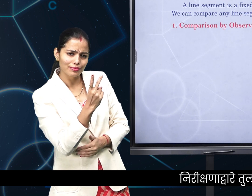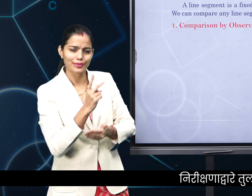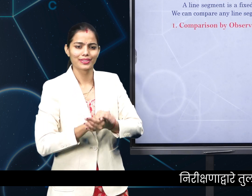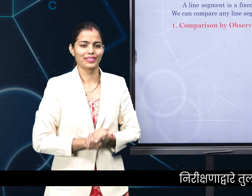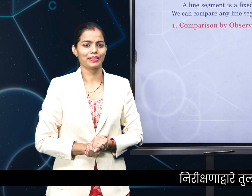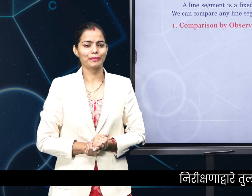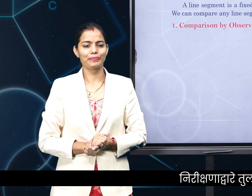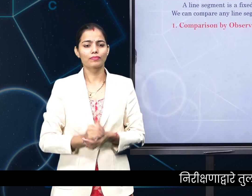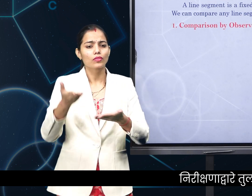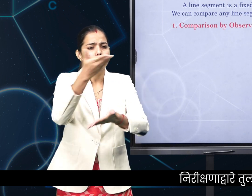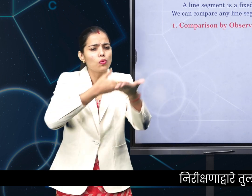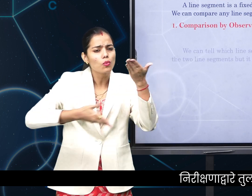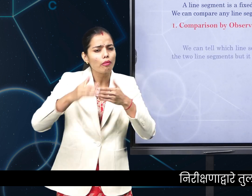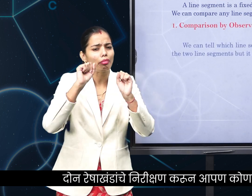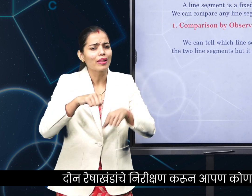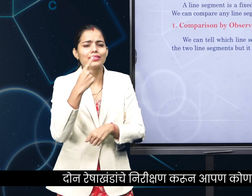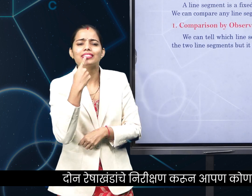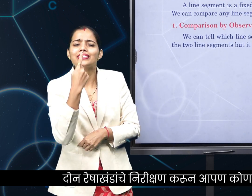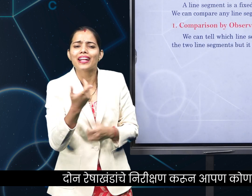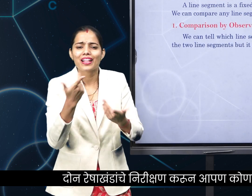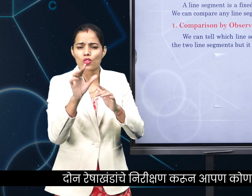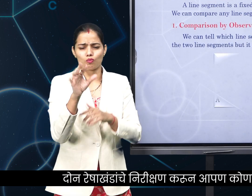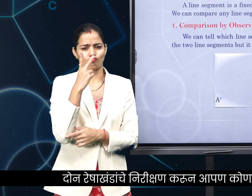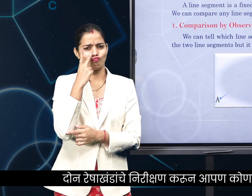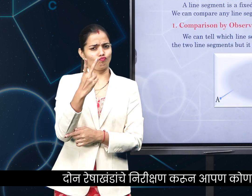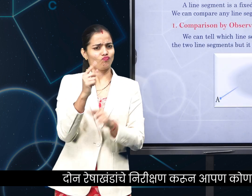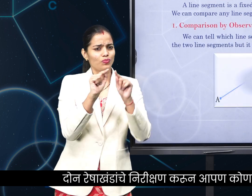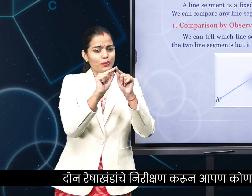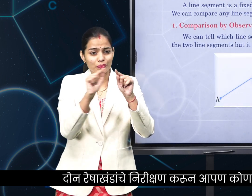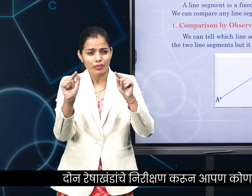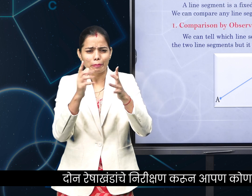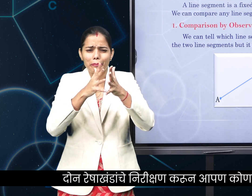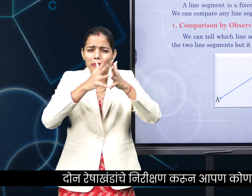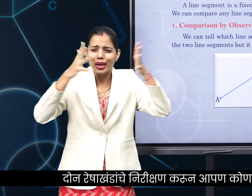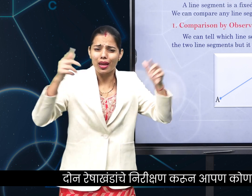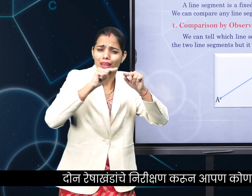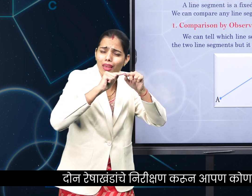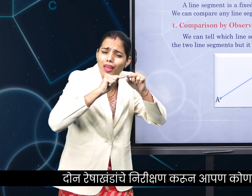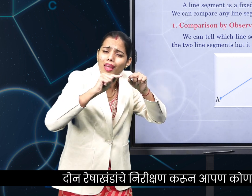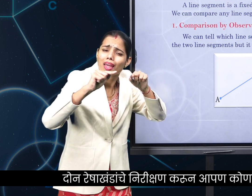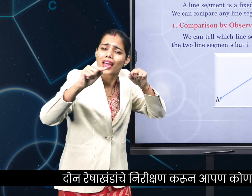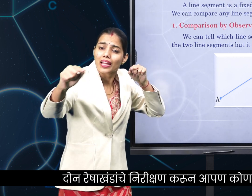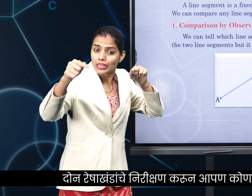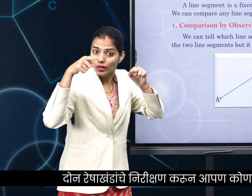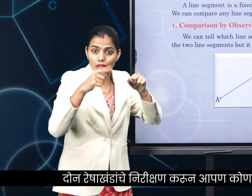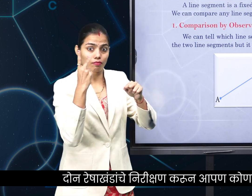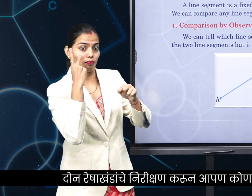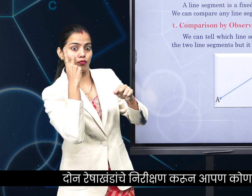निरीक्षणाद्वारे तुलना. दोन रेषाखंडांचे निरीक्षण करून आपण कोणता रेषाखंड इतरांपेक्षा मोठा आहे